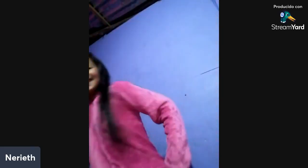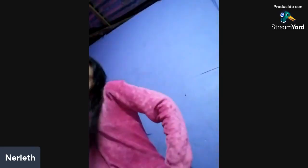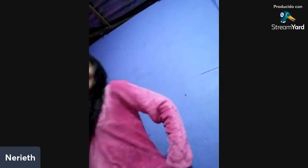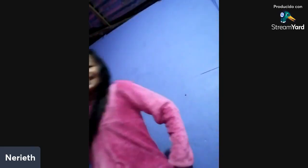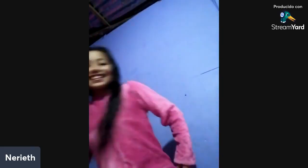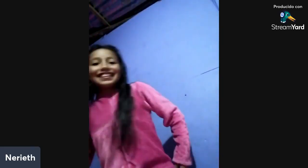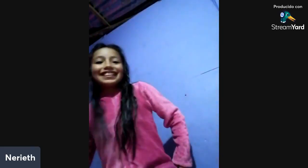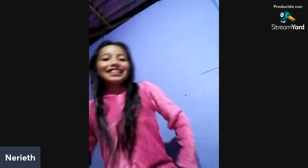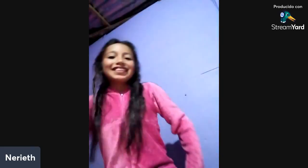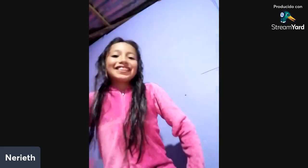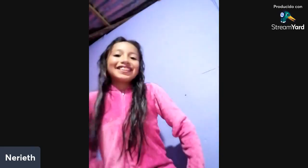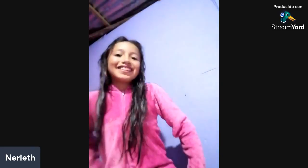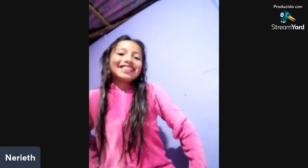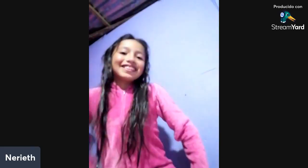puedo.